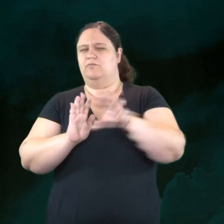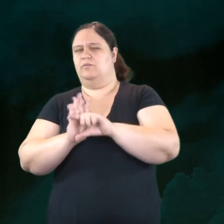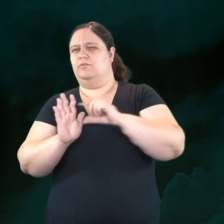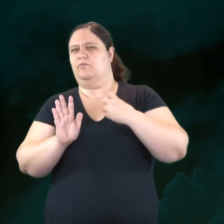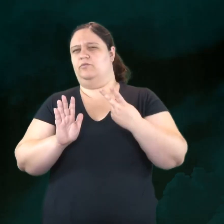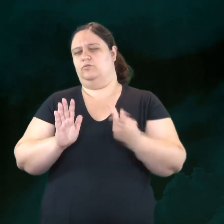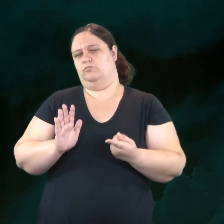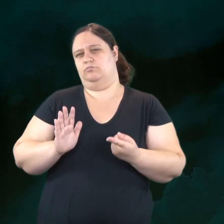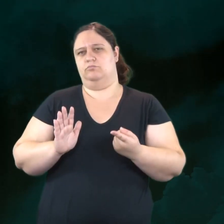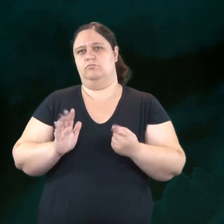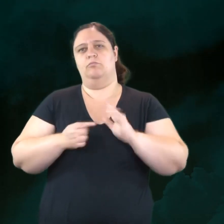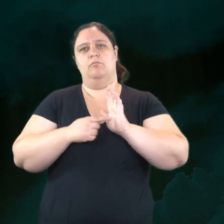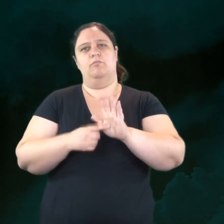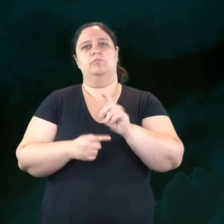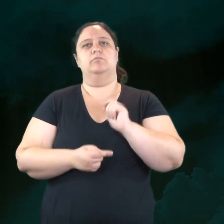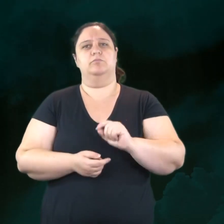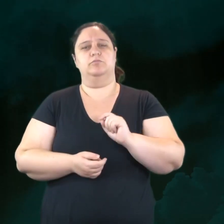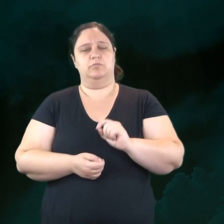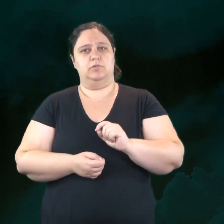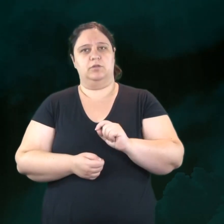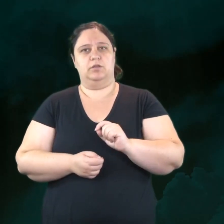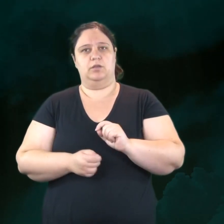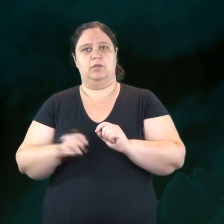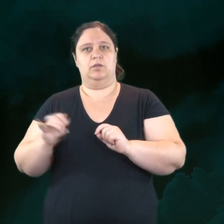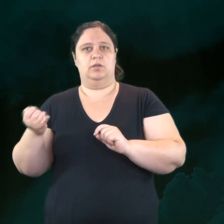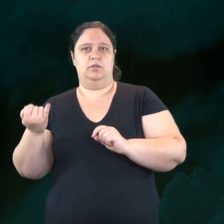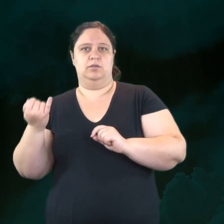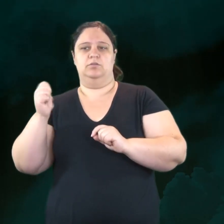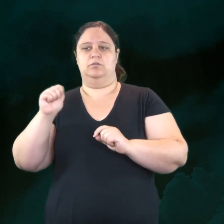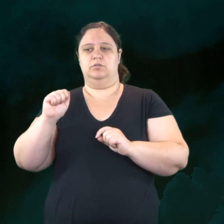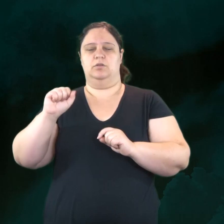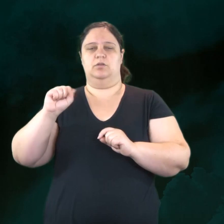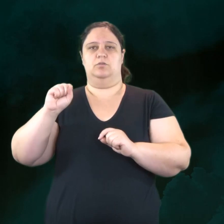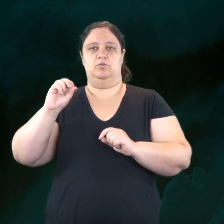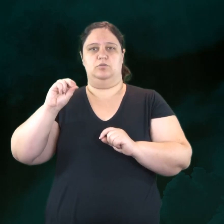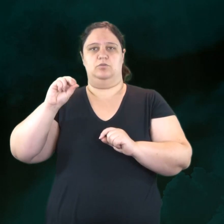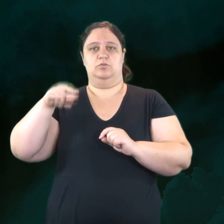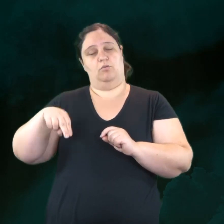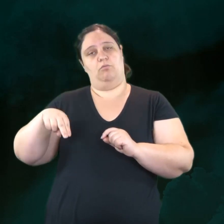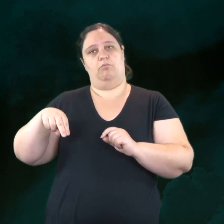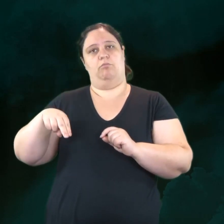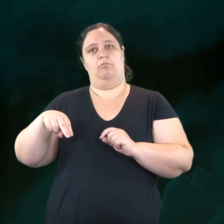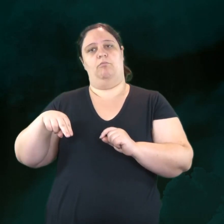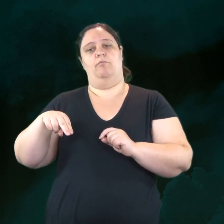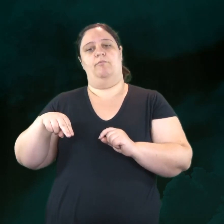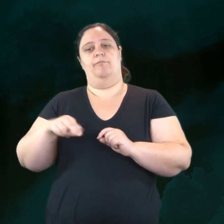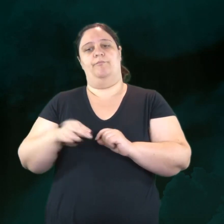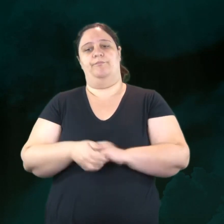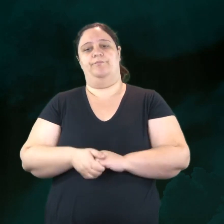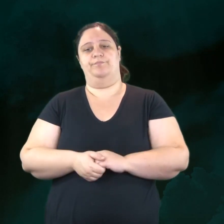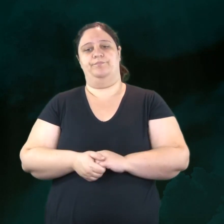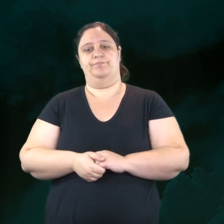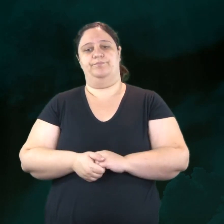lá diz que Jason fazia parte, ele era considerado